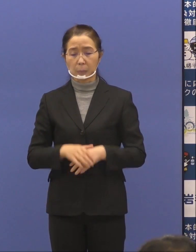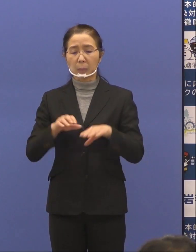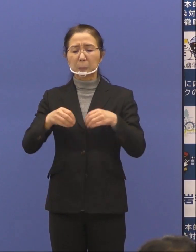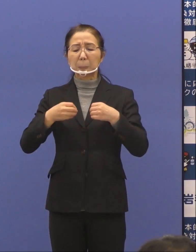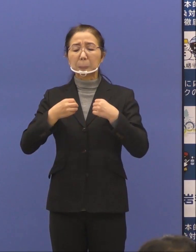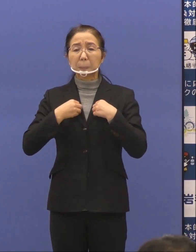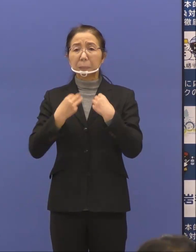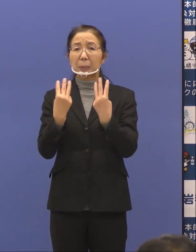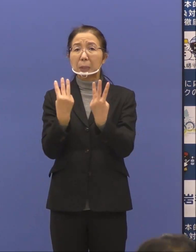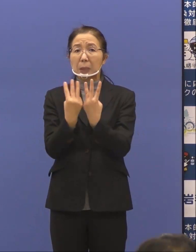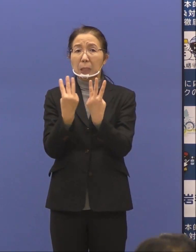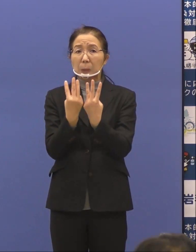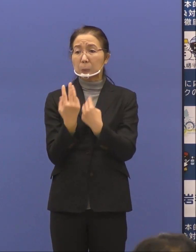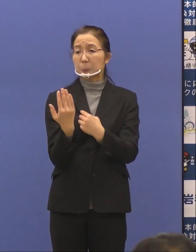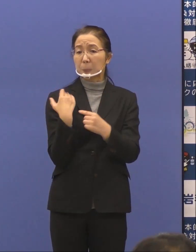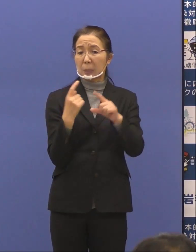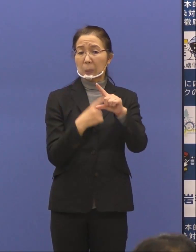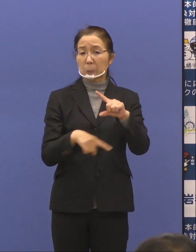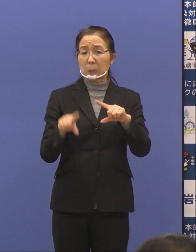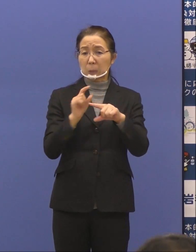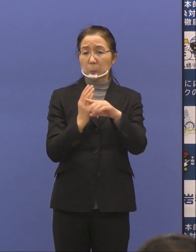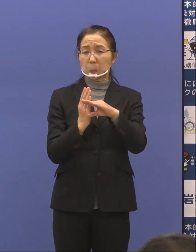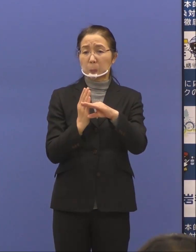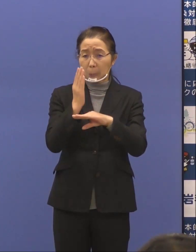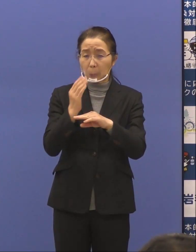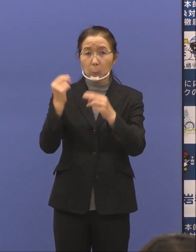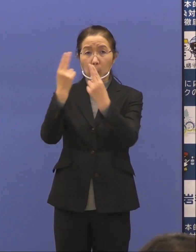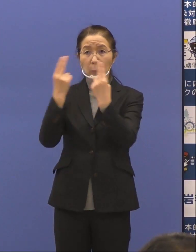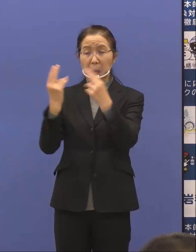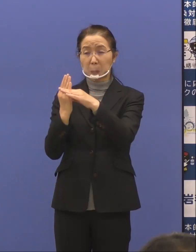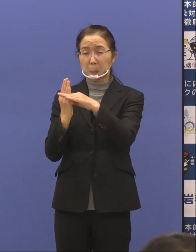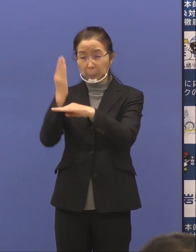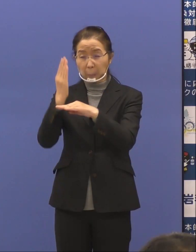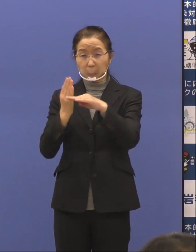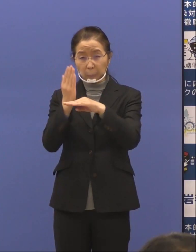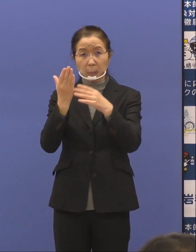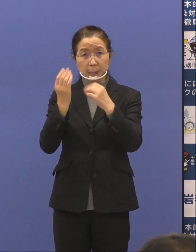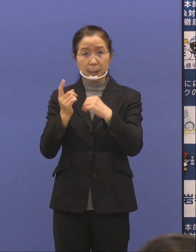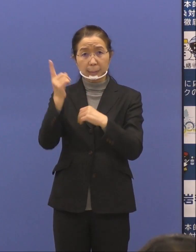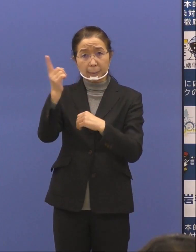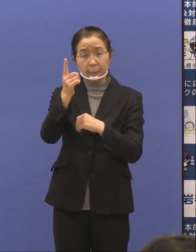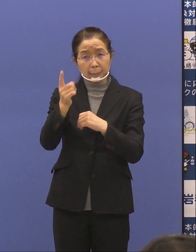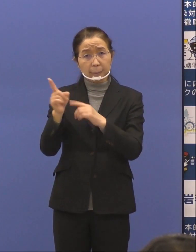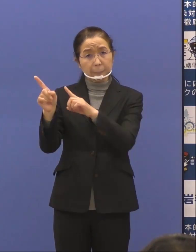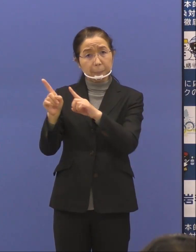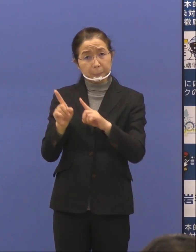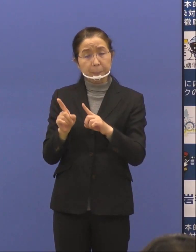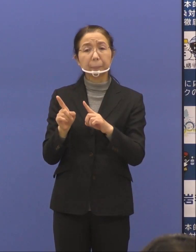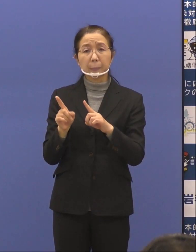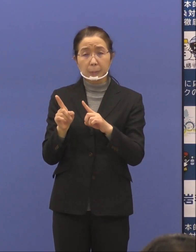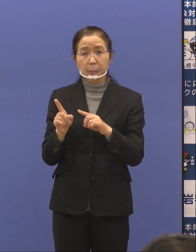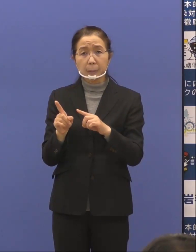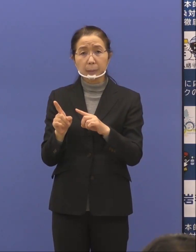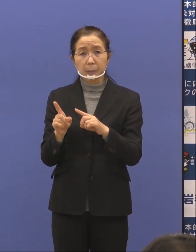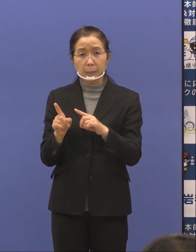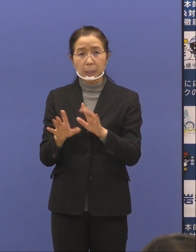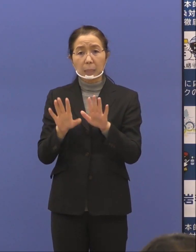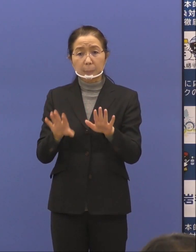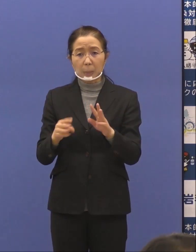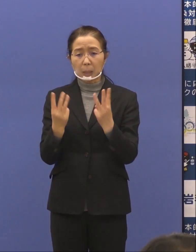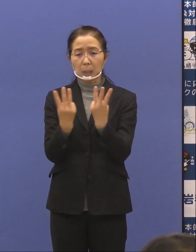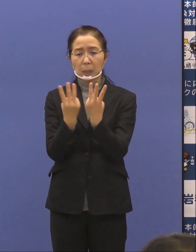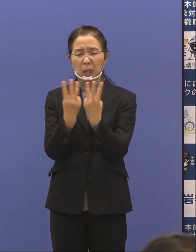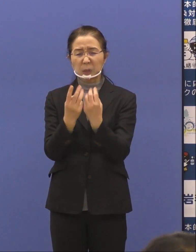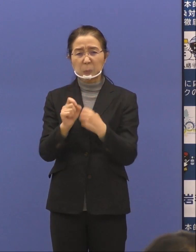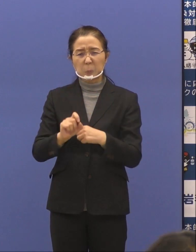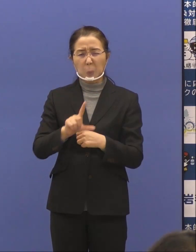でに過去最多を上回っている北海道、そしてその北海道に次いで今感染者